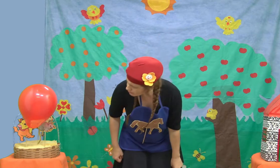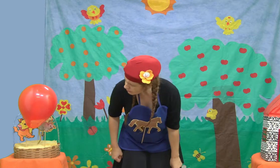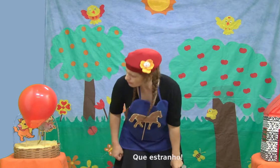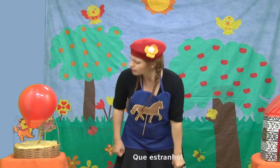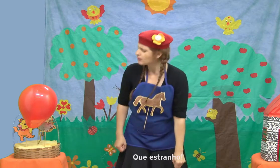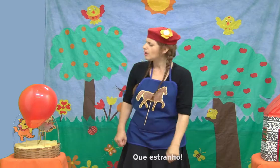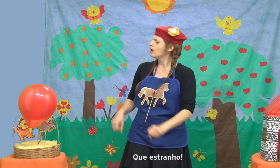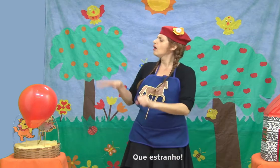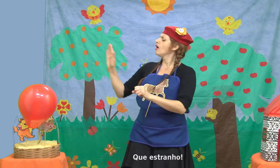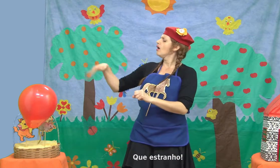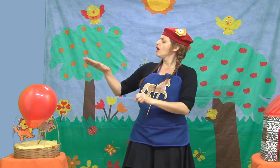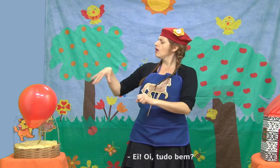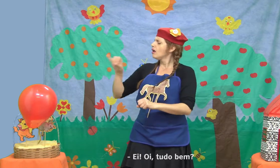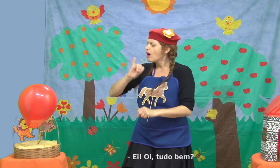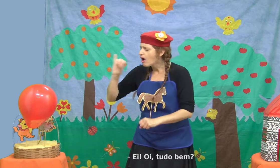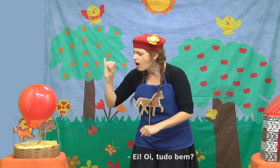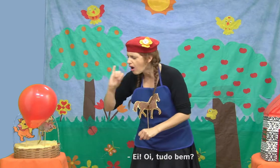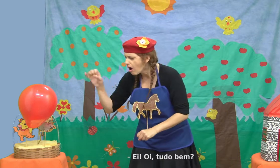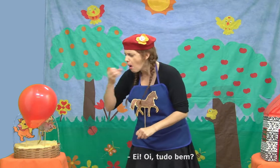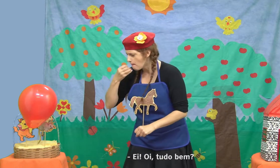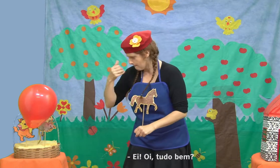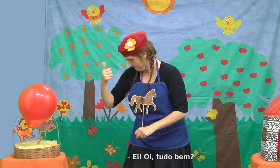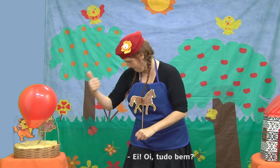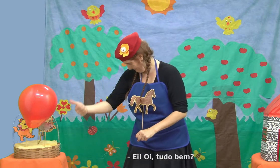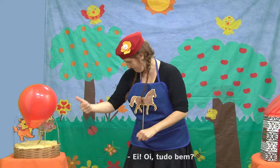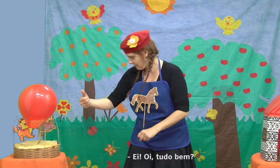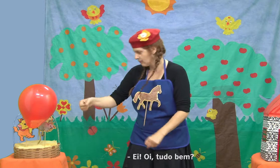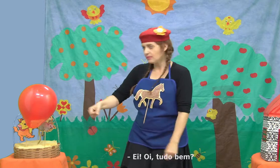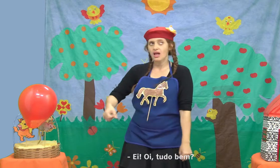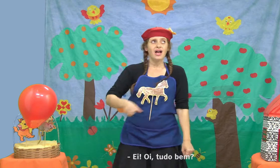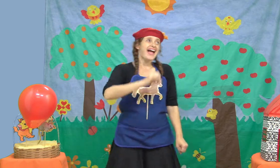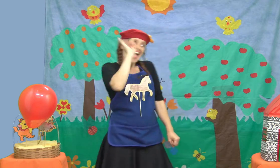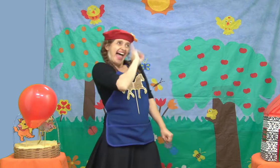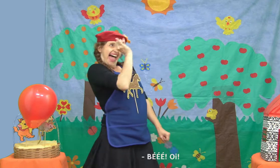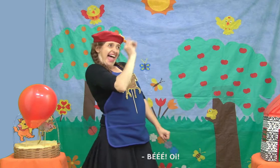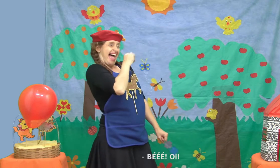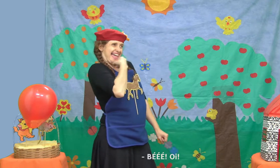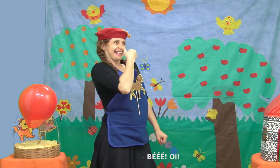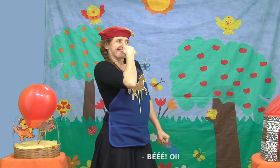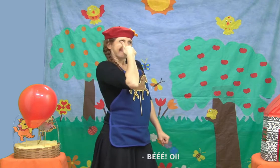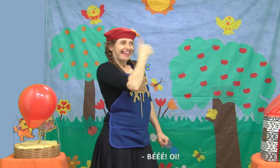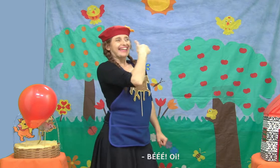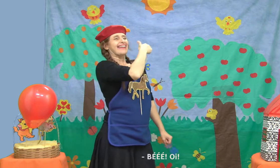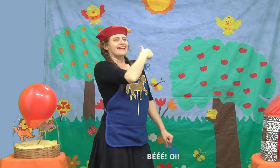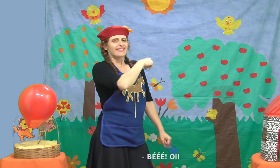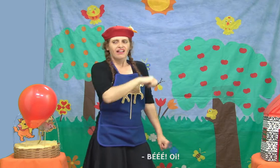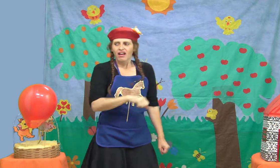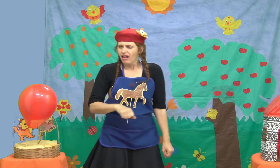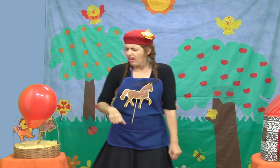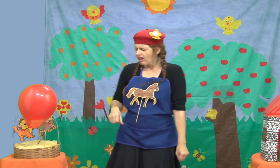destrói oi oi tudo bem também ae